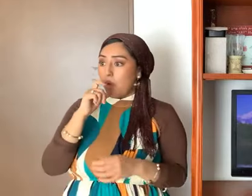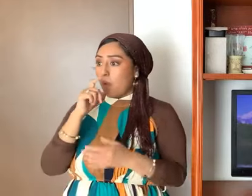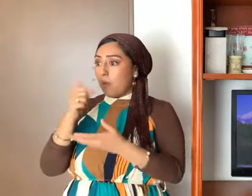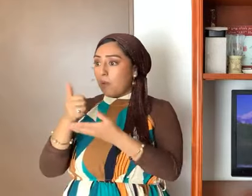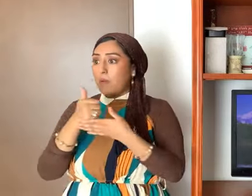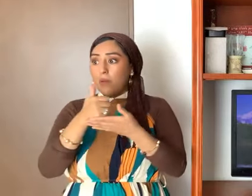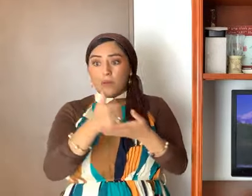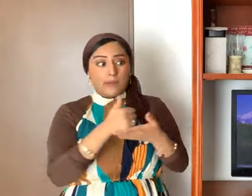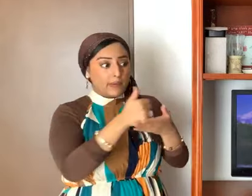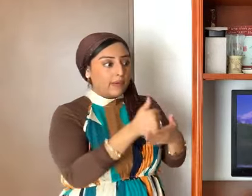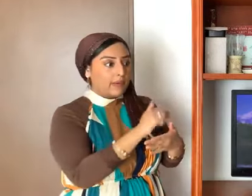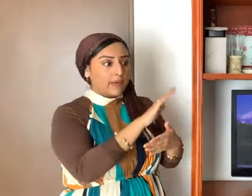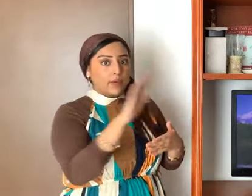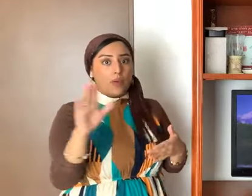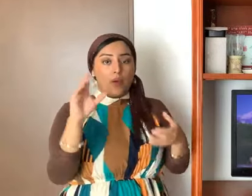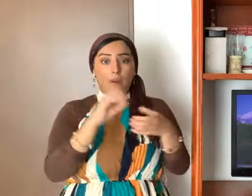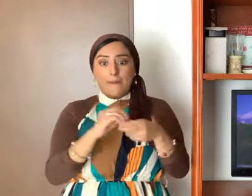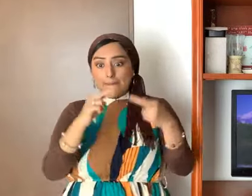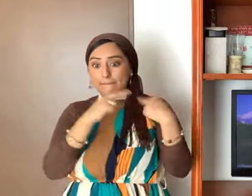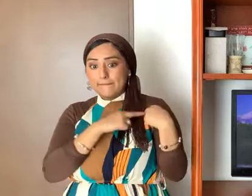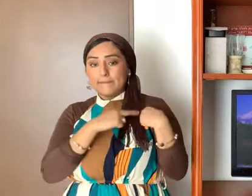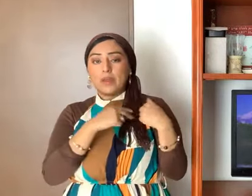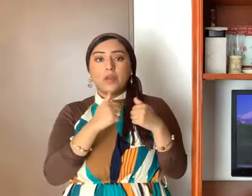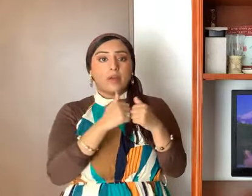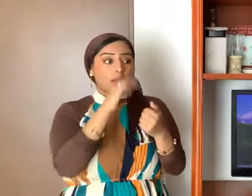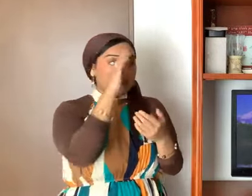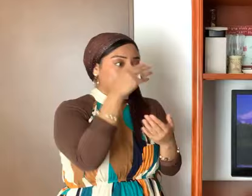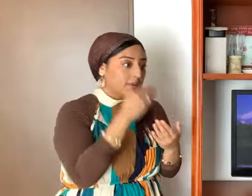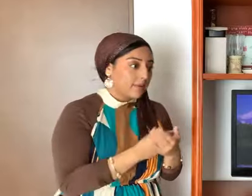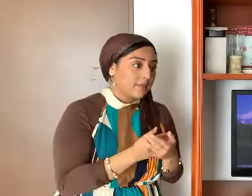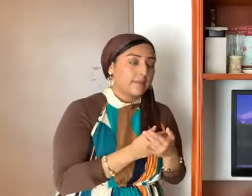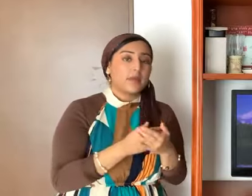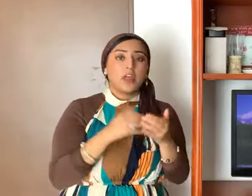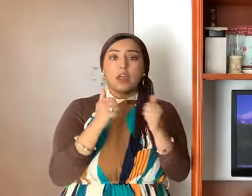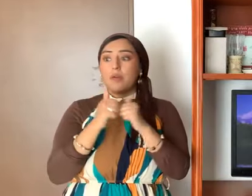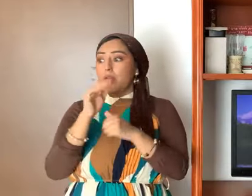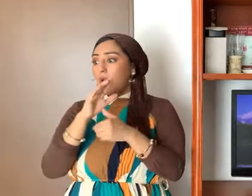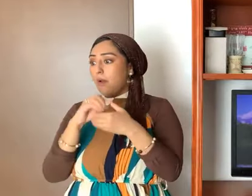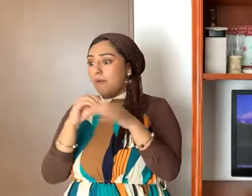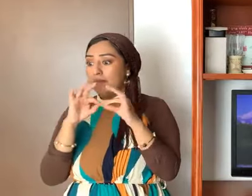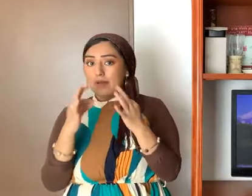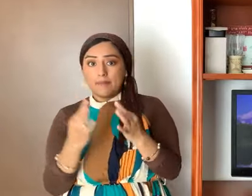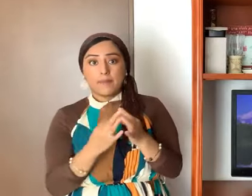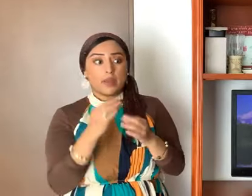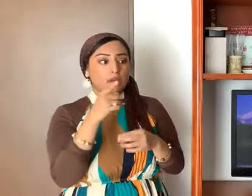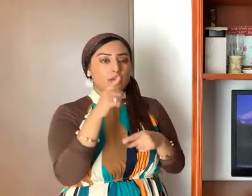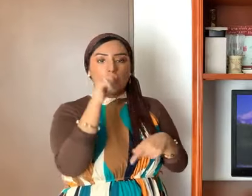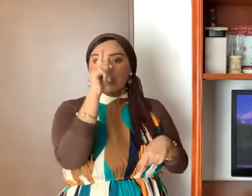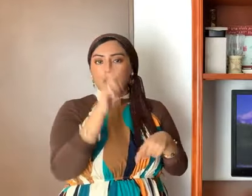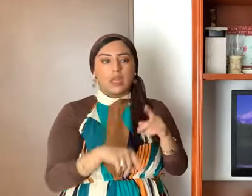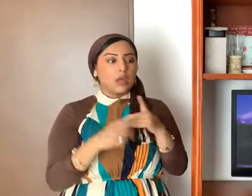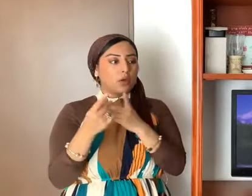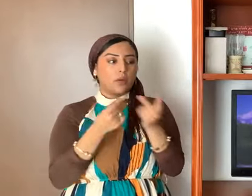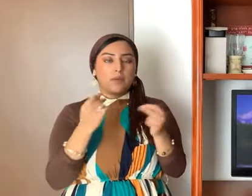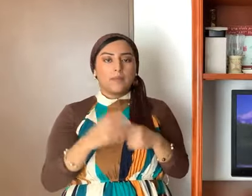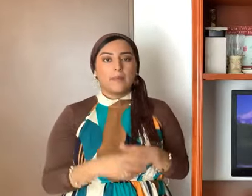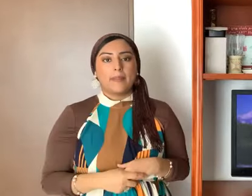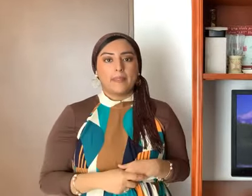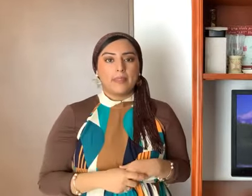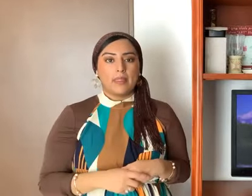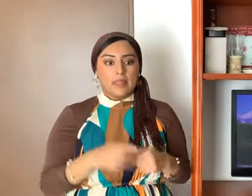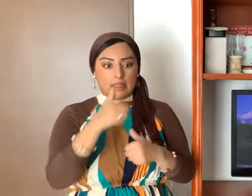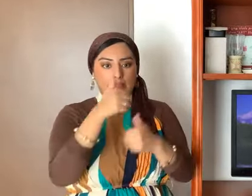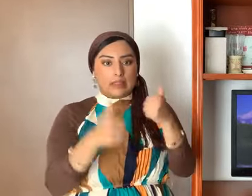supla tus obligaciones con tus hijos, tus obligaciones con tu familia, porque tú no eres capaz de hacerlo, porque estás